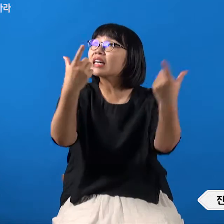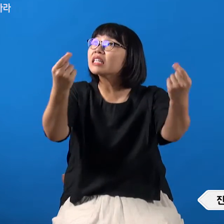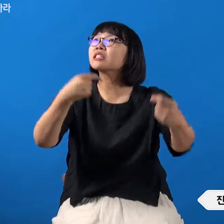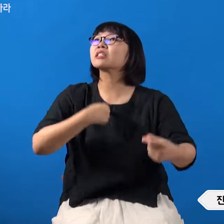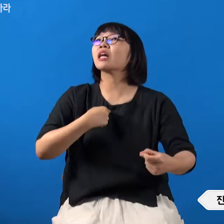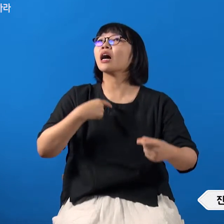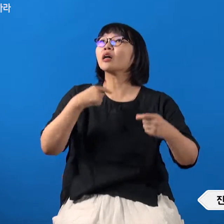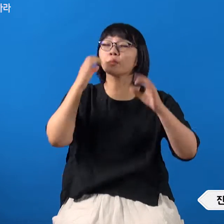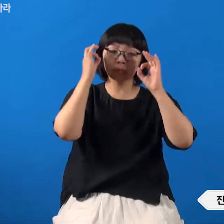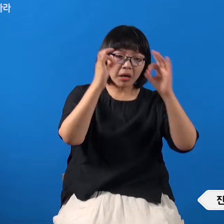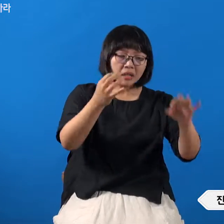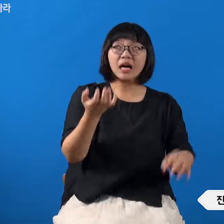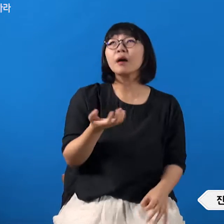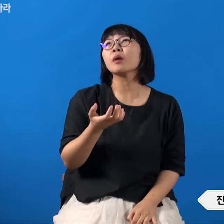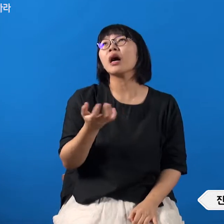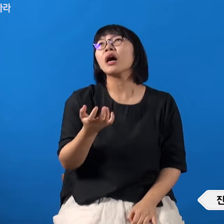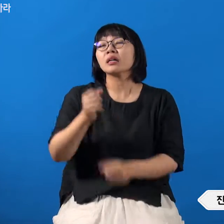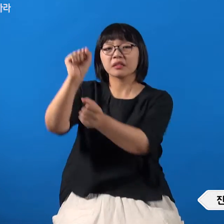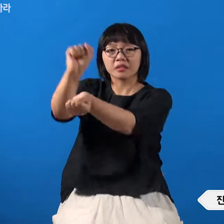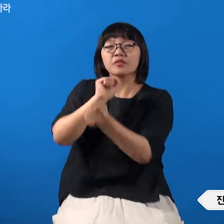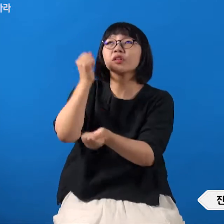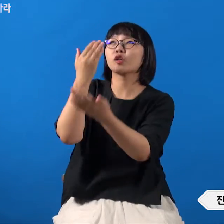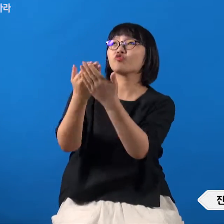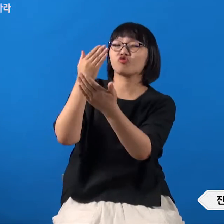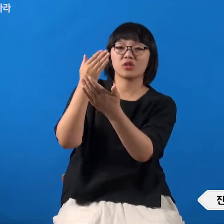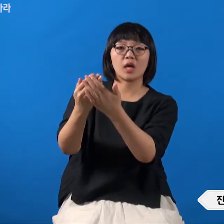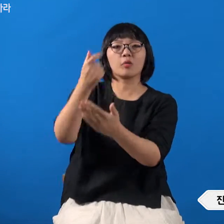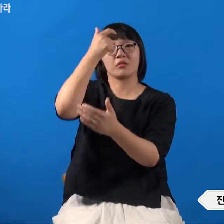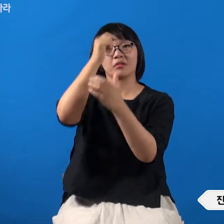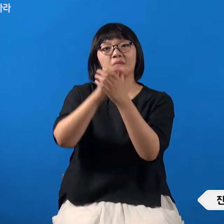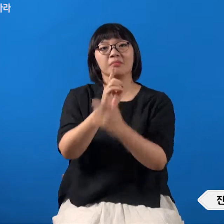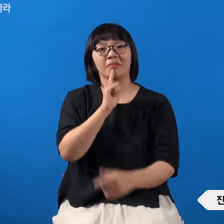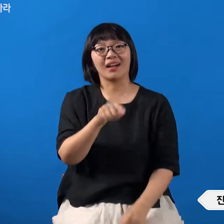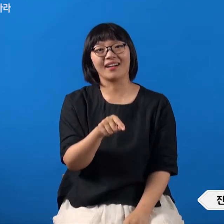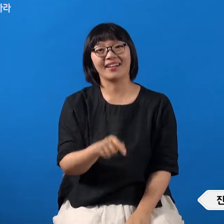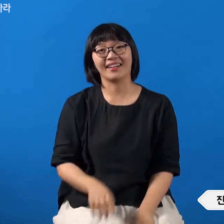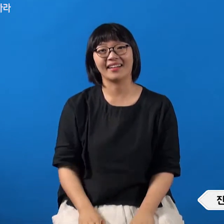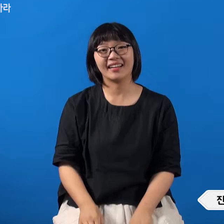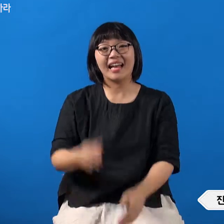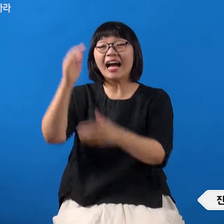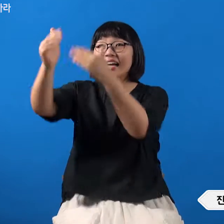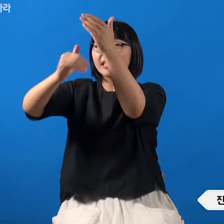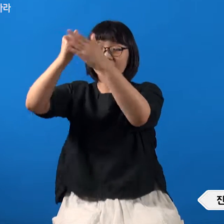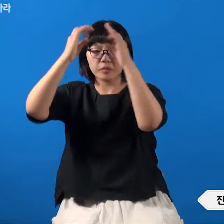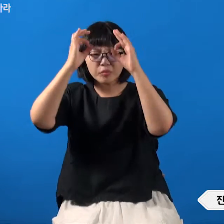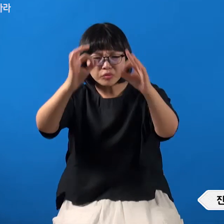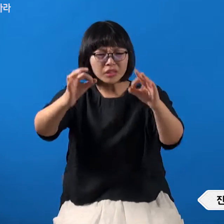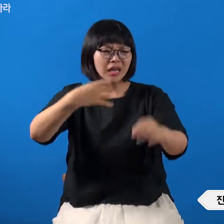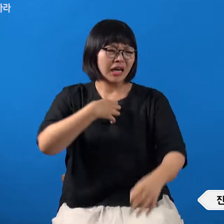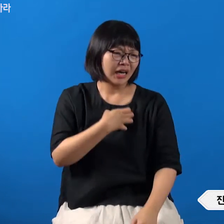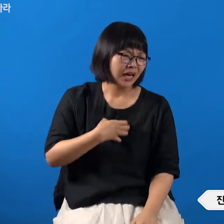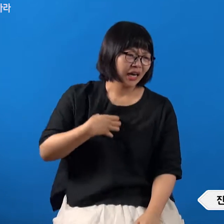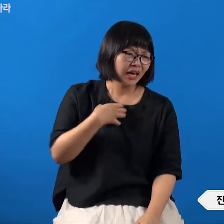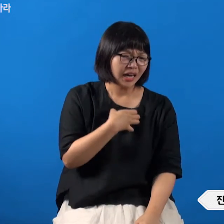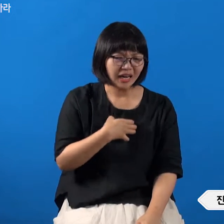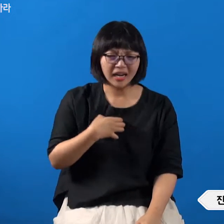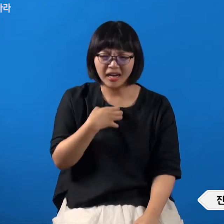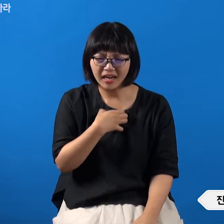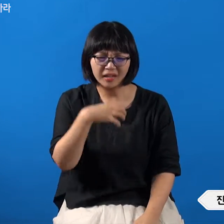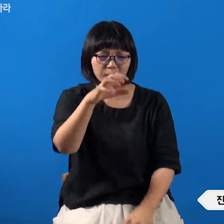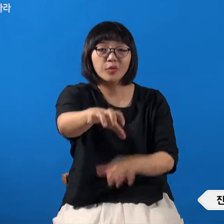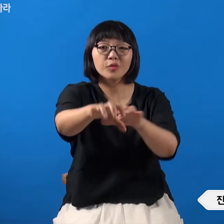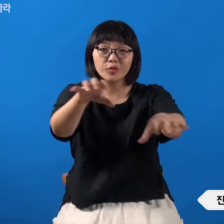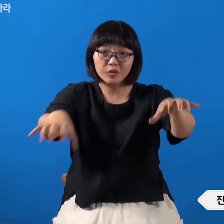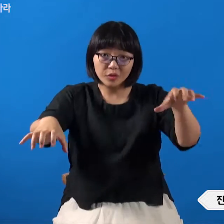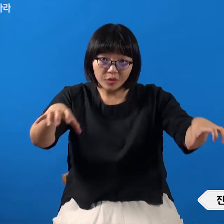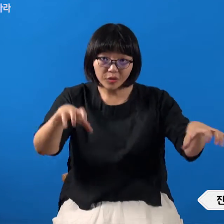고백입니다. 하나님의 마음을 아프게 한 그것이 내 마음을 아프게 해주십시오. 그 아픔 가운데, 그 고통 가운데,